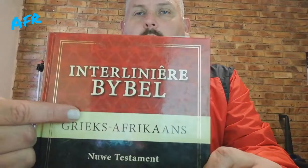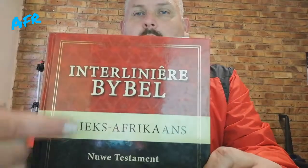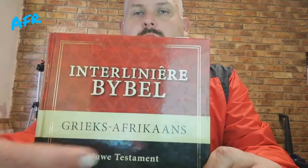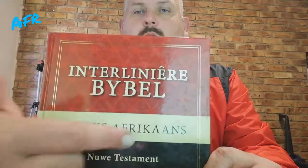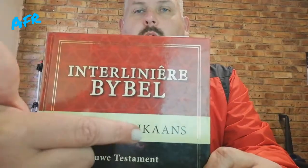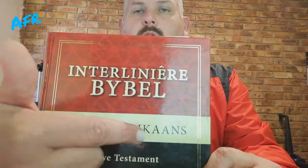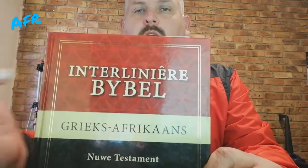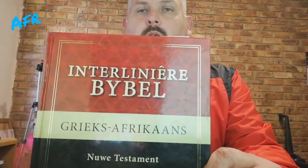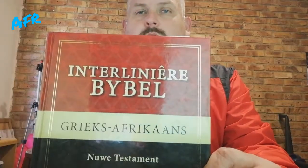Nie Afrikaans.